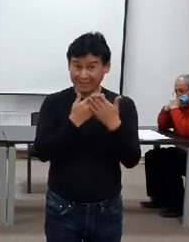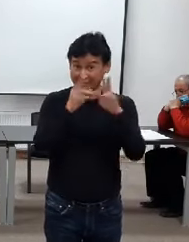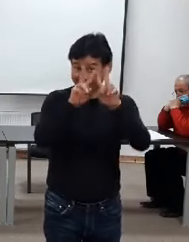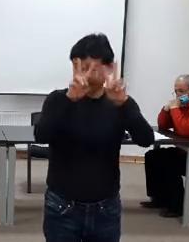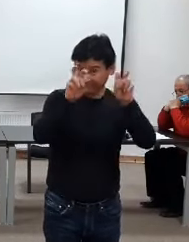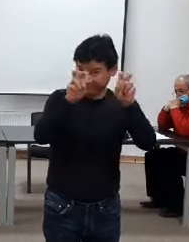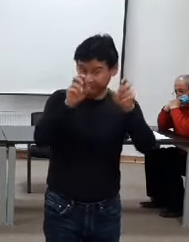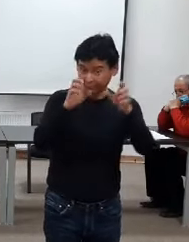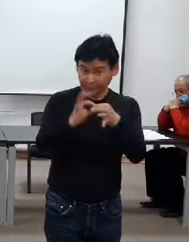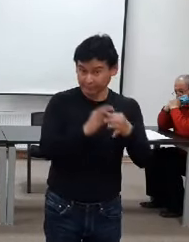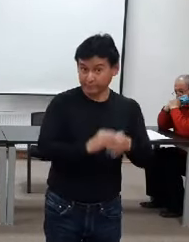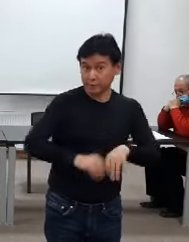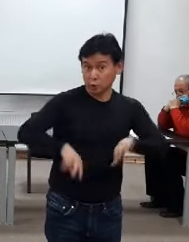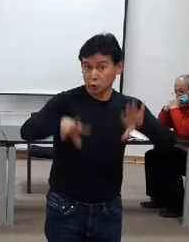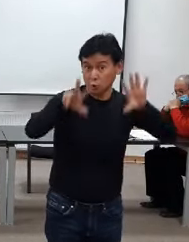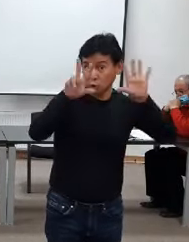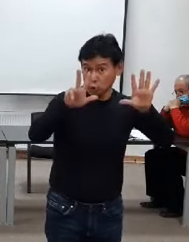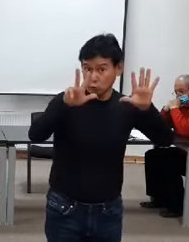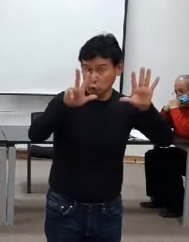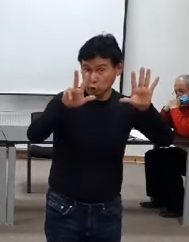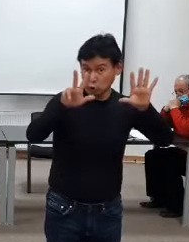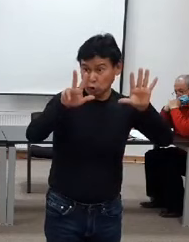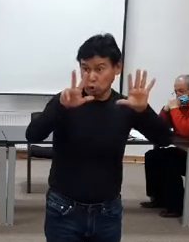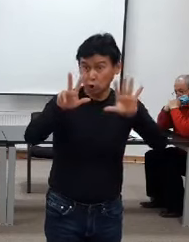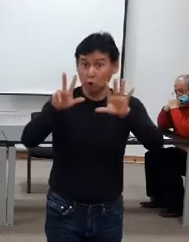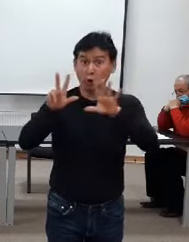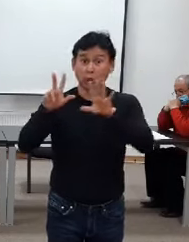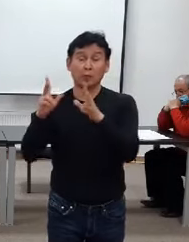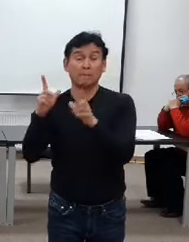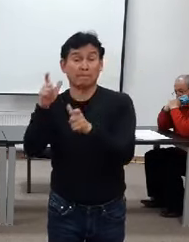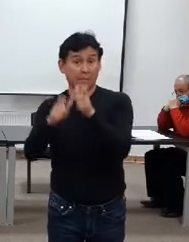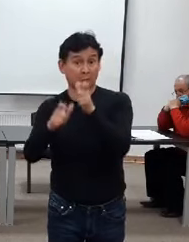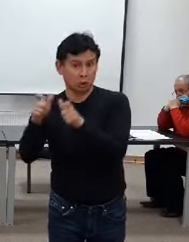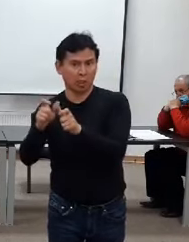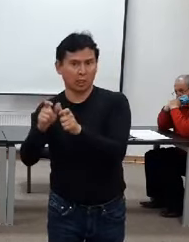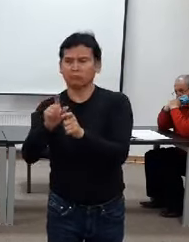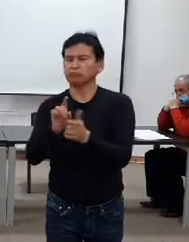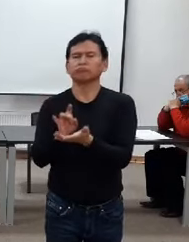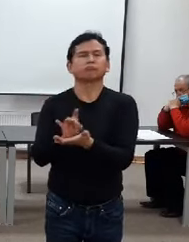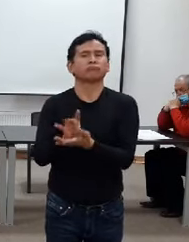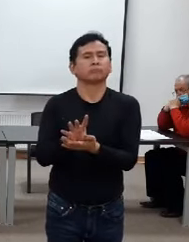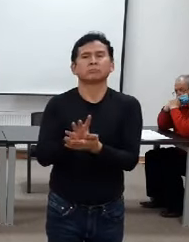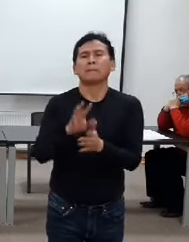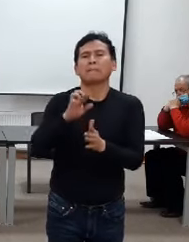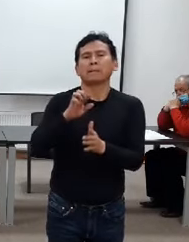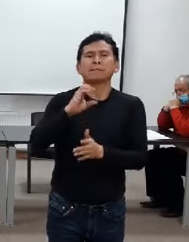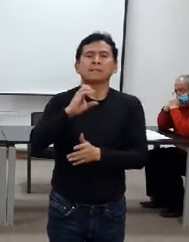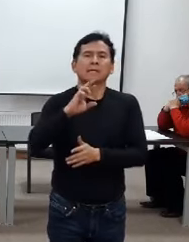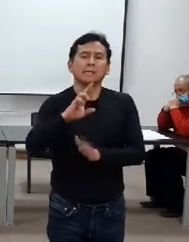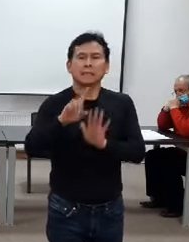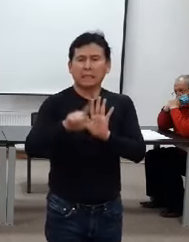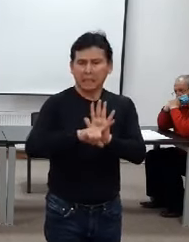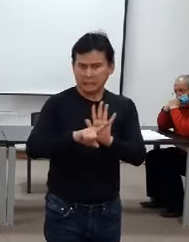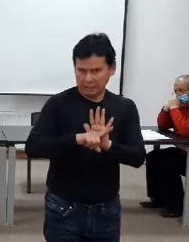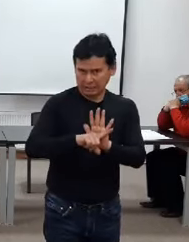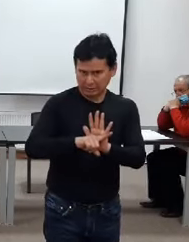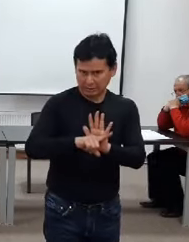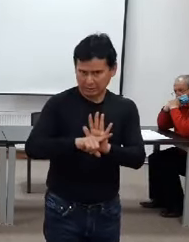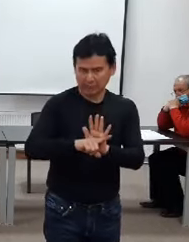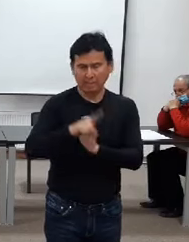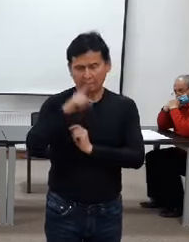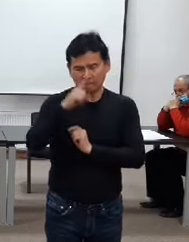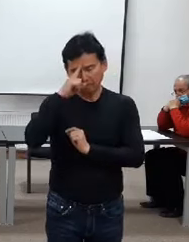puedo informar que 8 de los contactos estrechos de este grupo familiar están todos descartados ya con PCR negativa. No obstante o